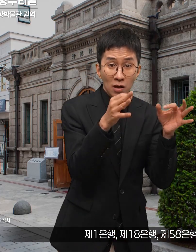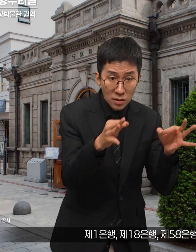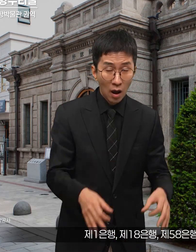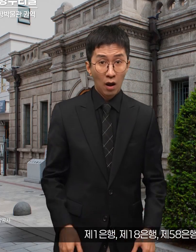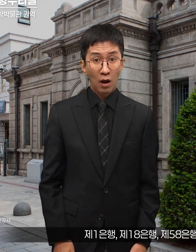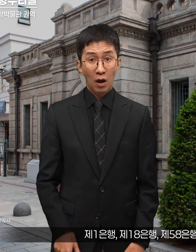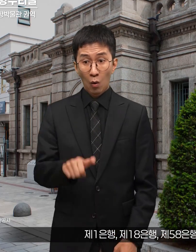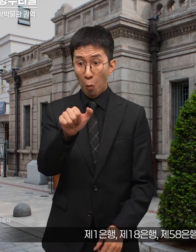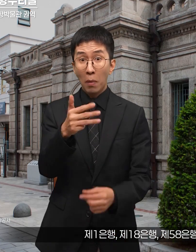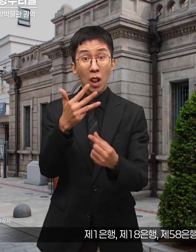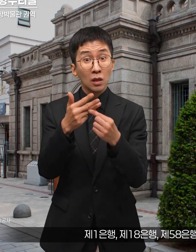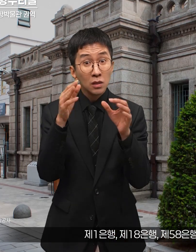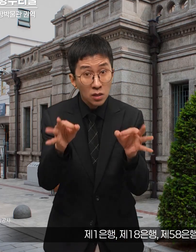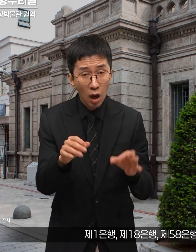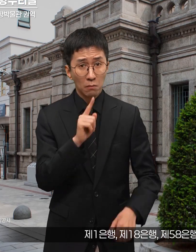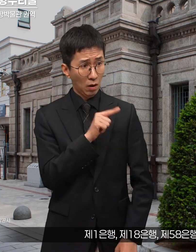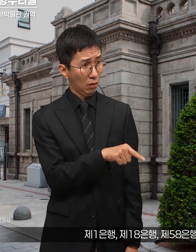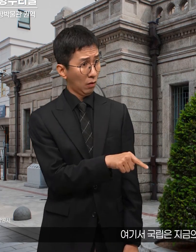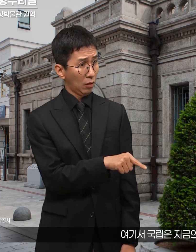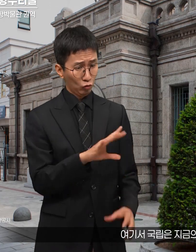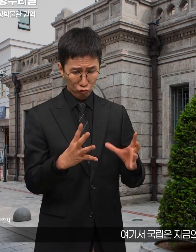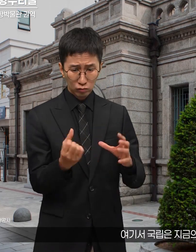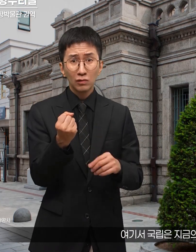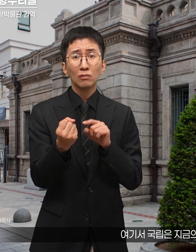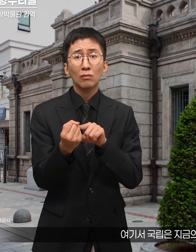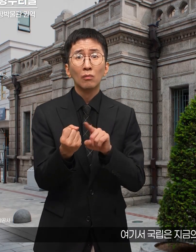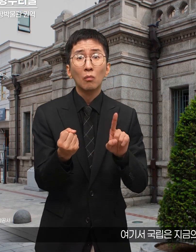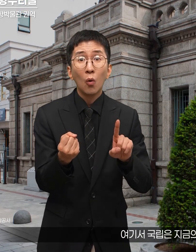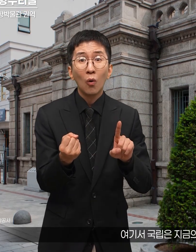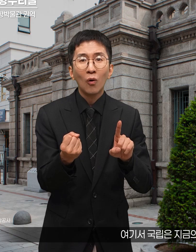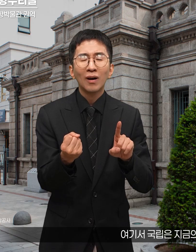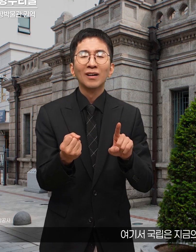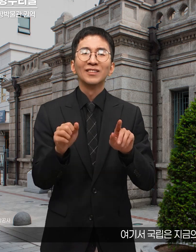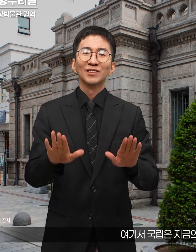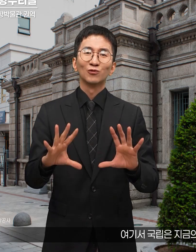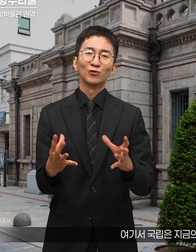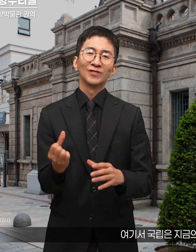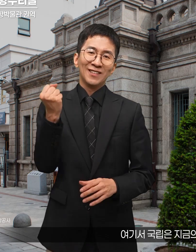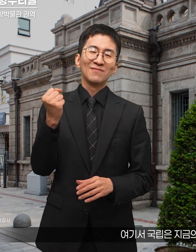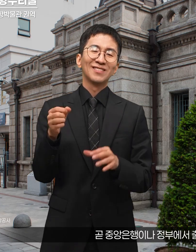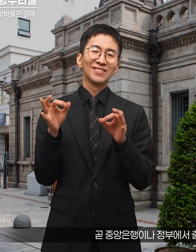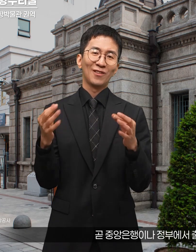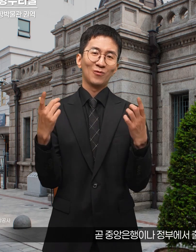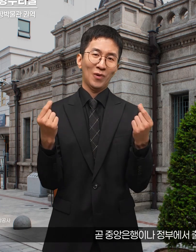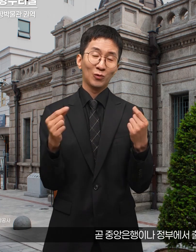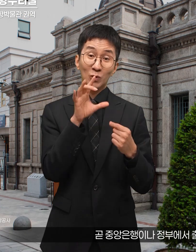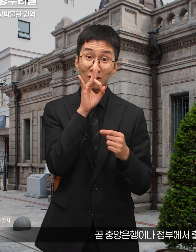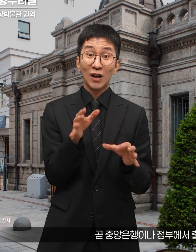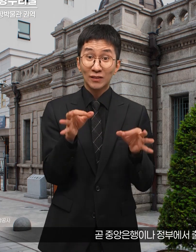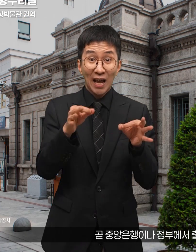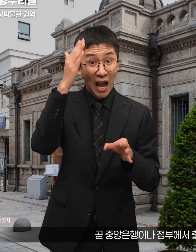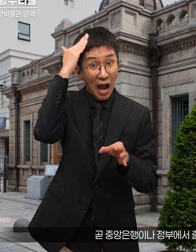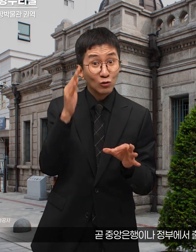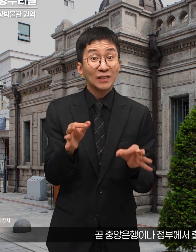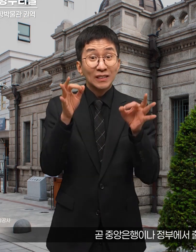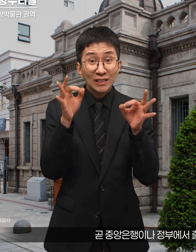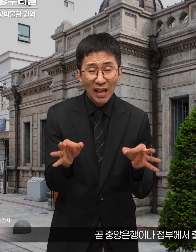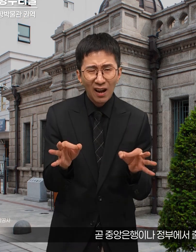이렇게 부르는데요. 여기서 국립은 지금의 국립은행, 곧 중앙은행이나 정부에서